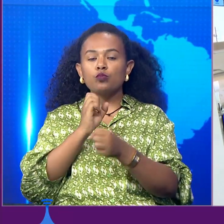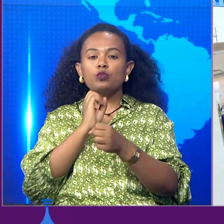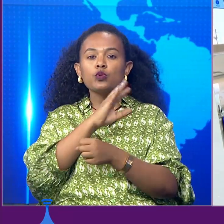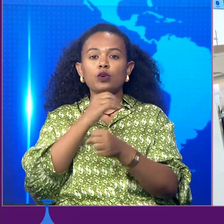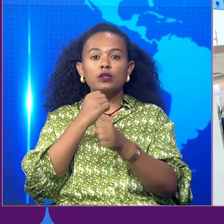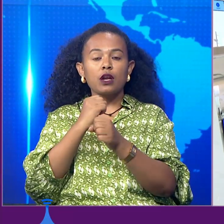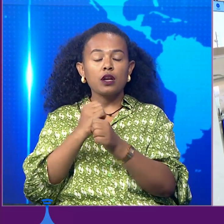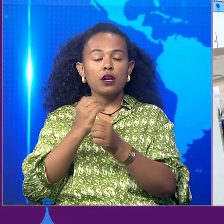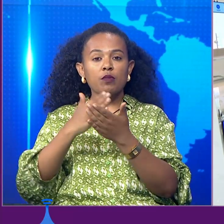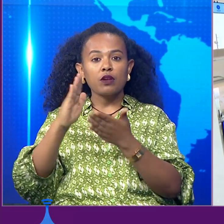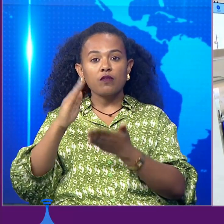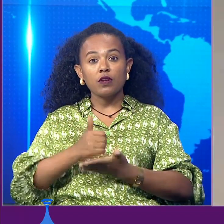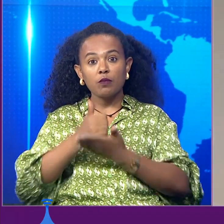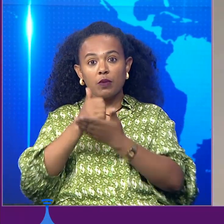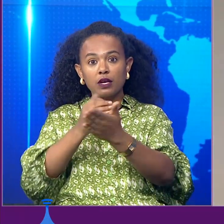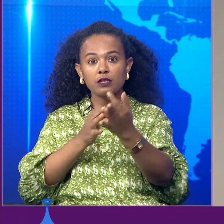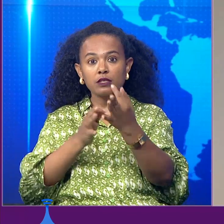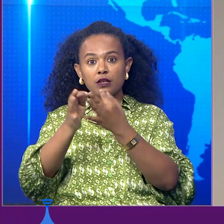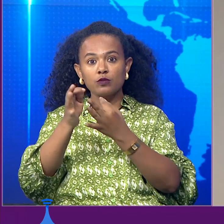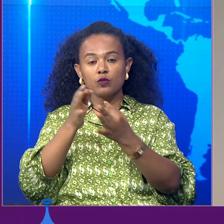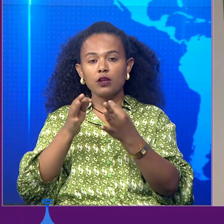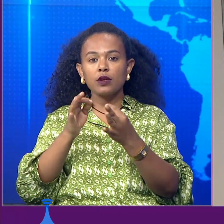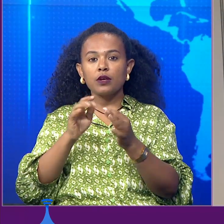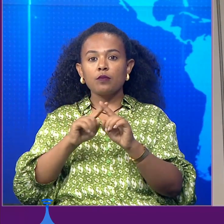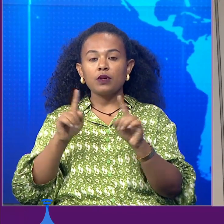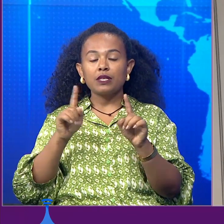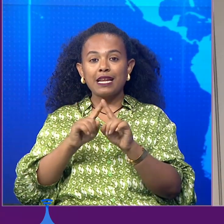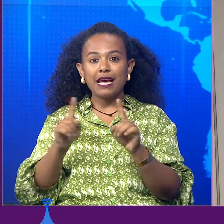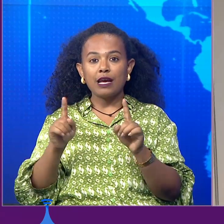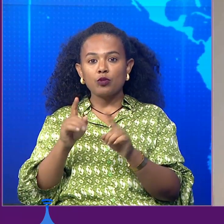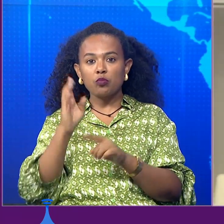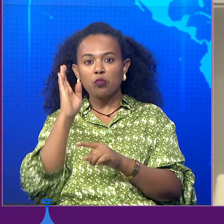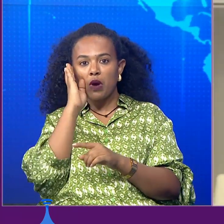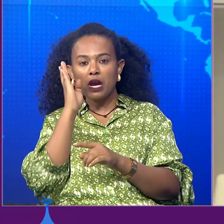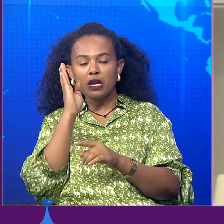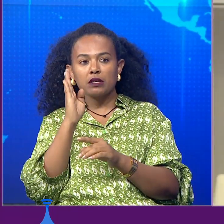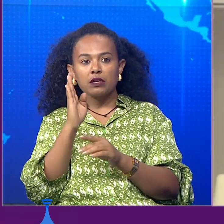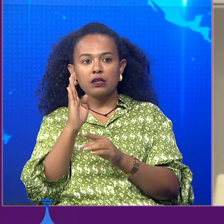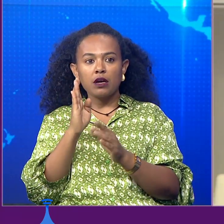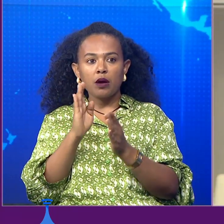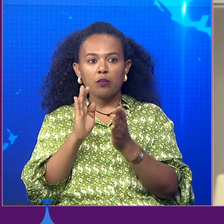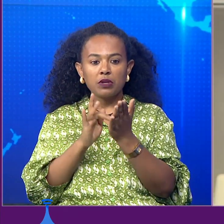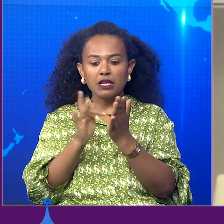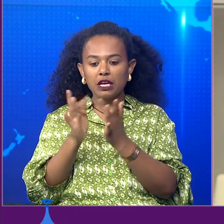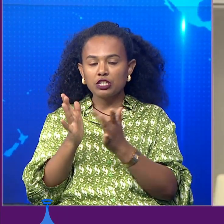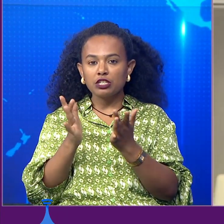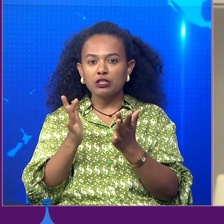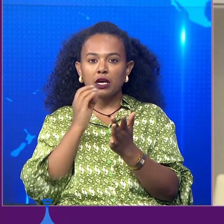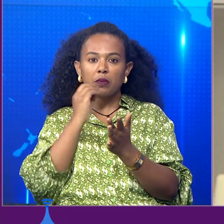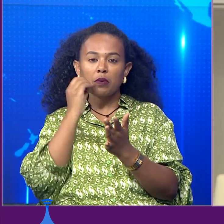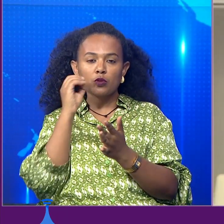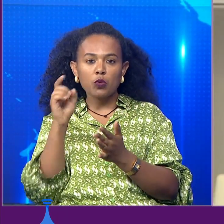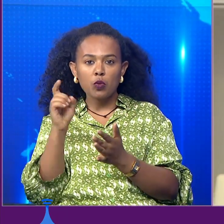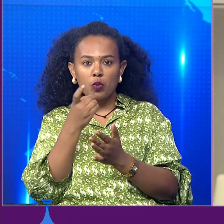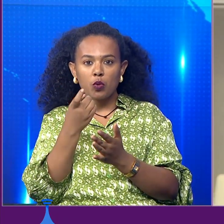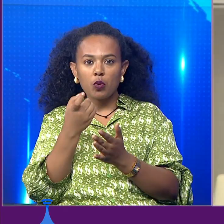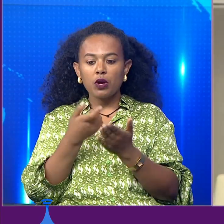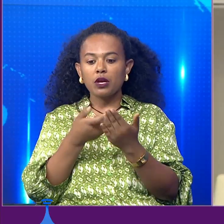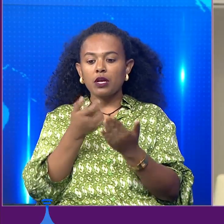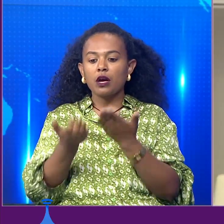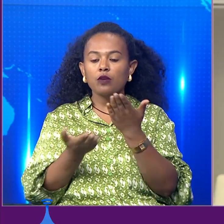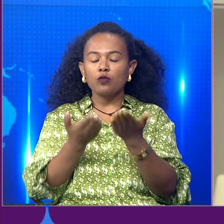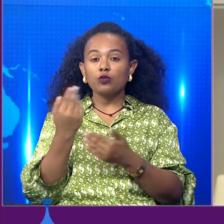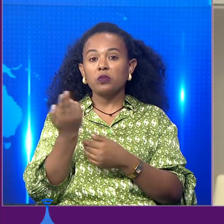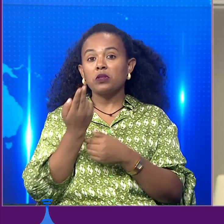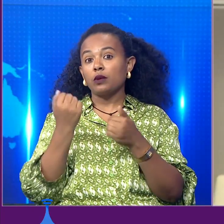አሰራርን ለመቅረፍ እንደሚያግዝ ገልጸዋል። በተለያዩ አፕሊኬሽን በሞባይል አፕሊኬሽን ከቤት ሆኖ ይሄ አገልግሎት መጠቀም